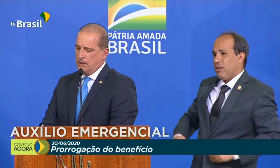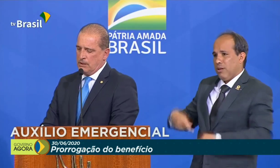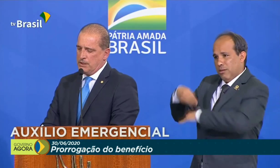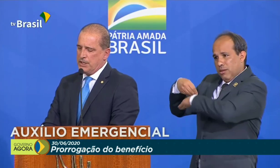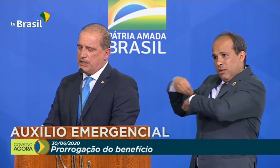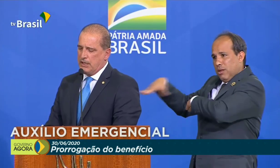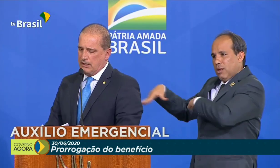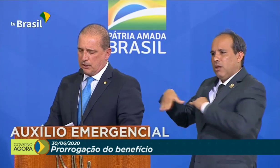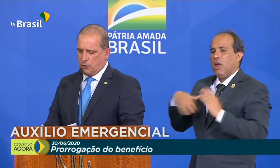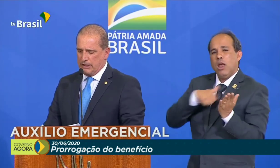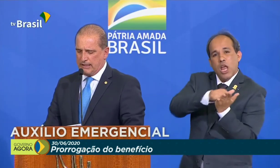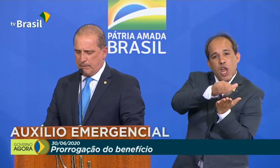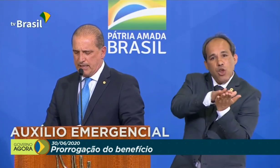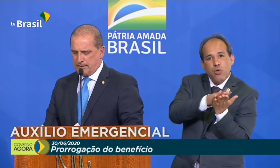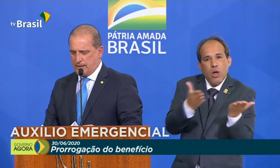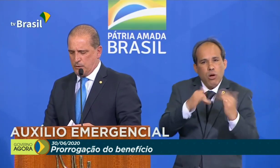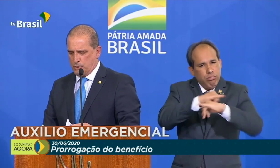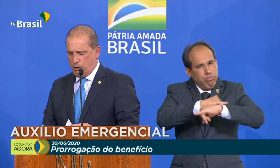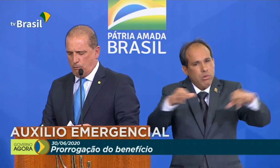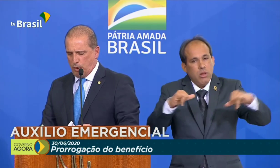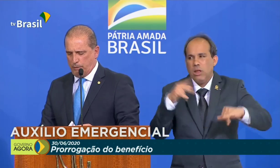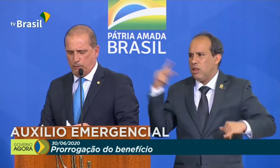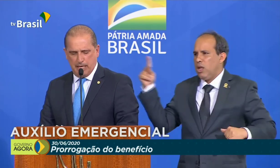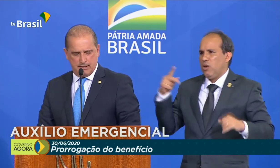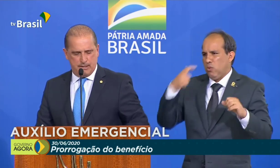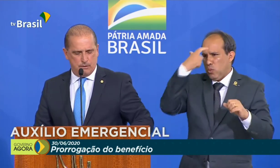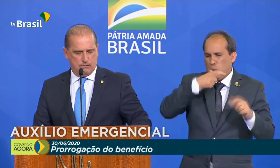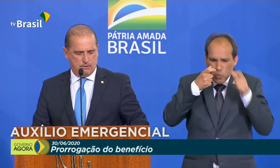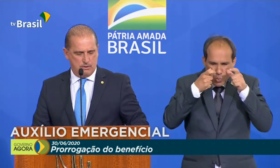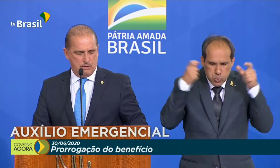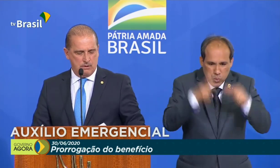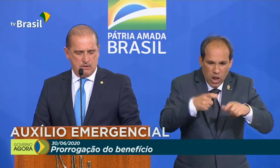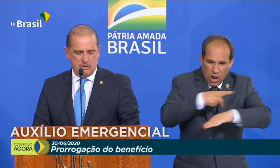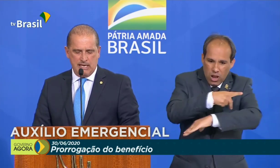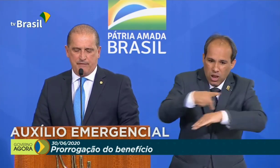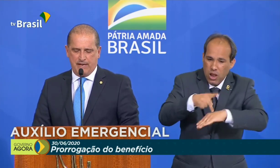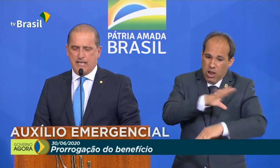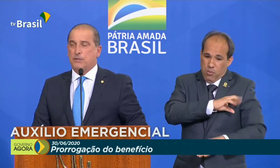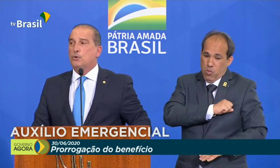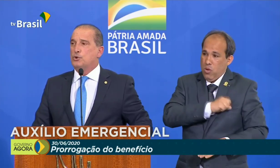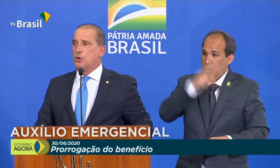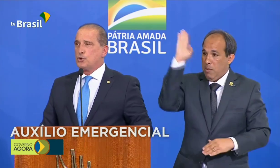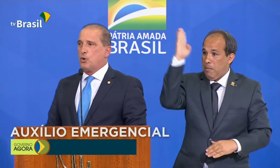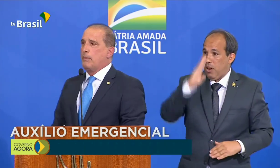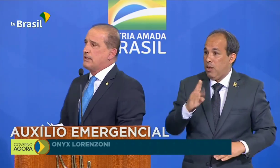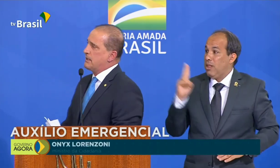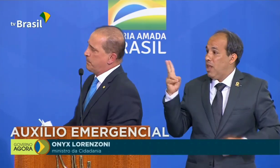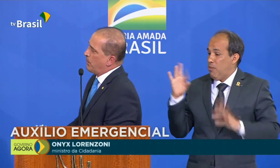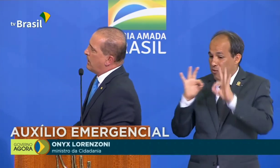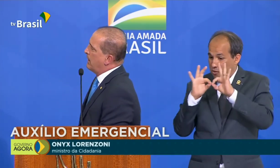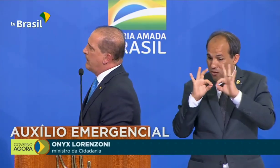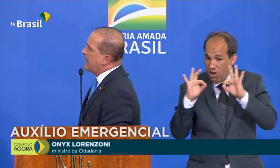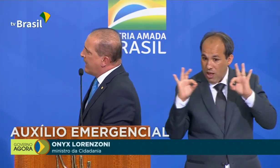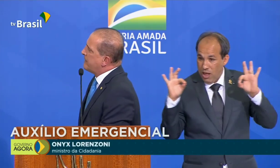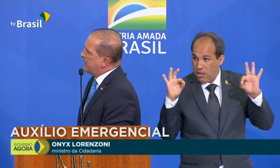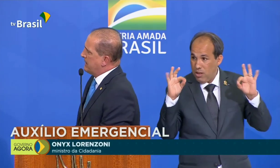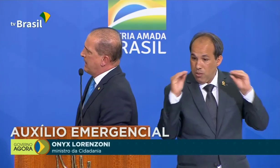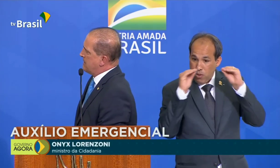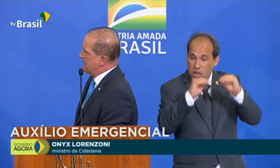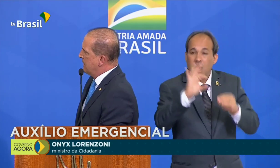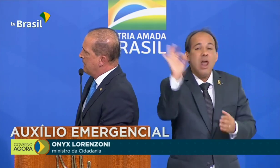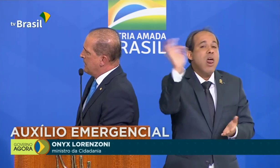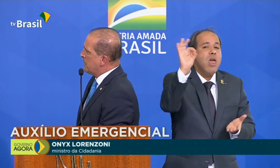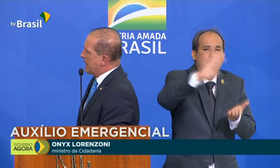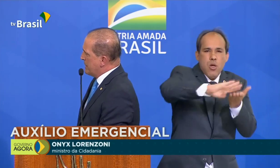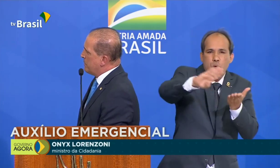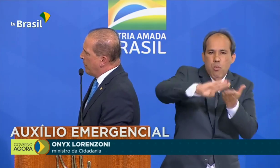de que a sua determinação, o seu amor pelo Brasil E a frase com que o senhor nos comanda nesse programa é: ninguém fica para